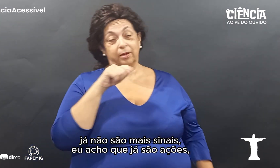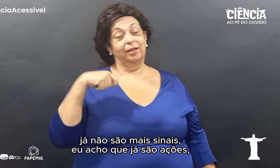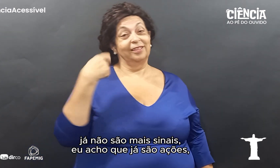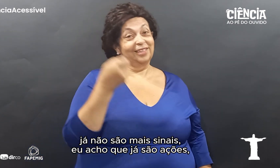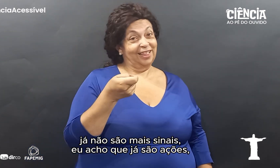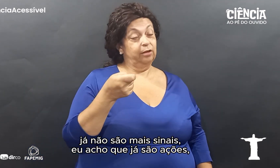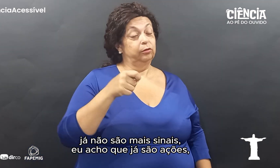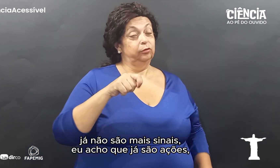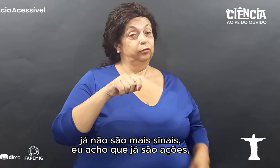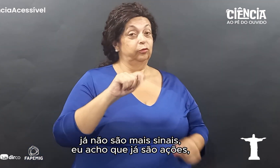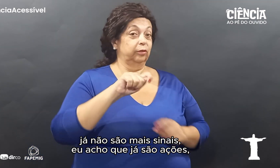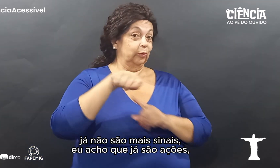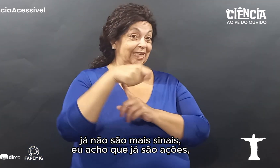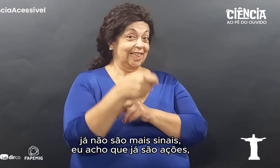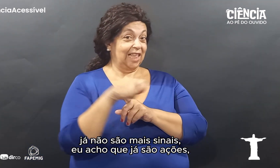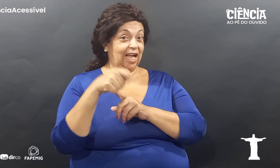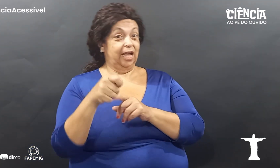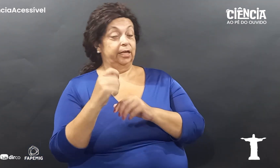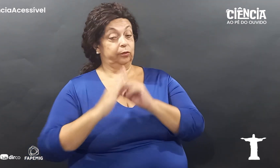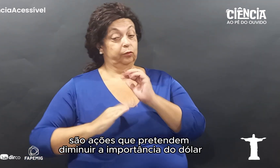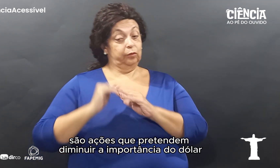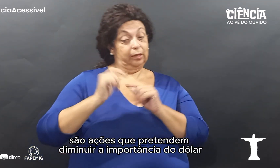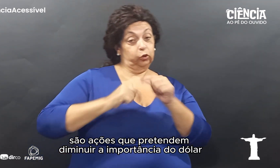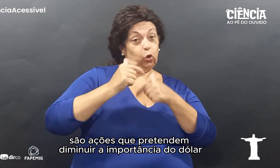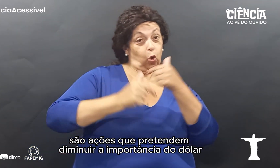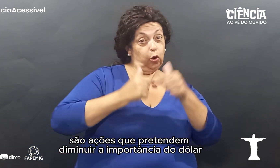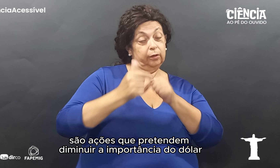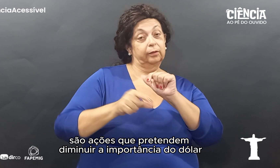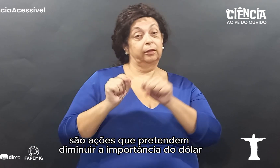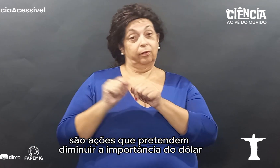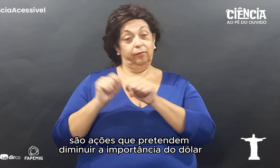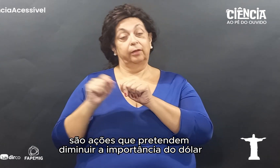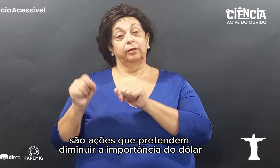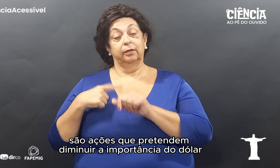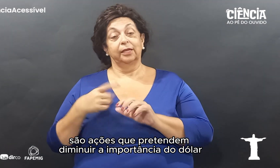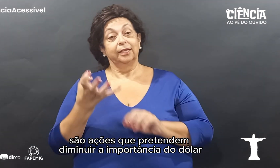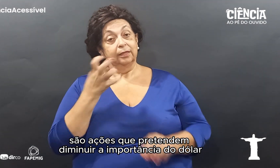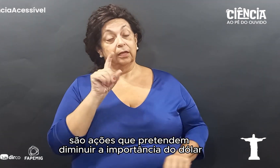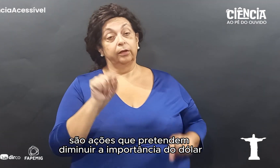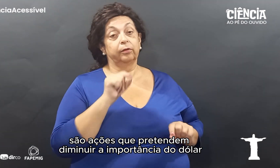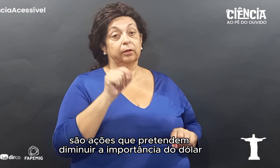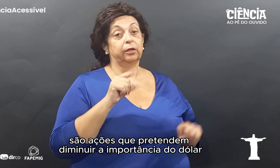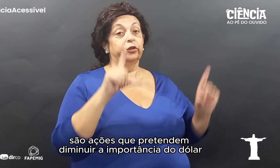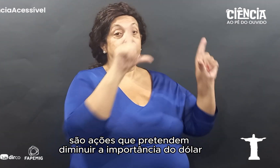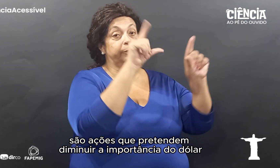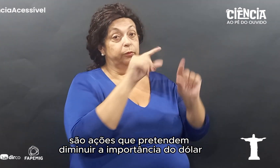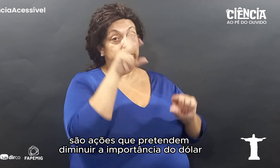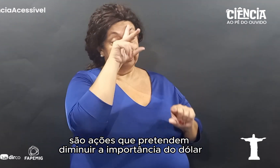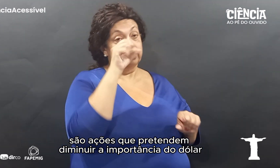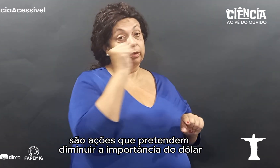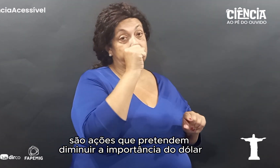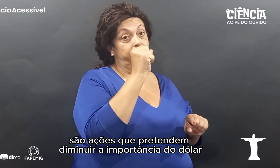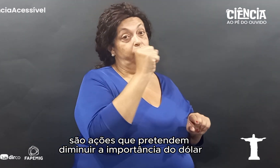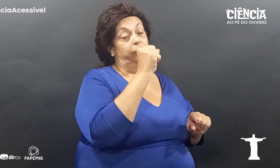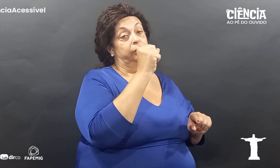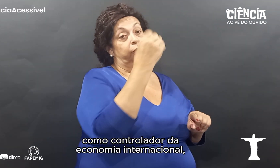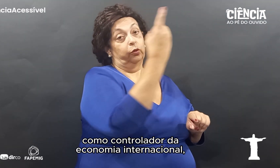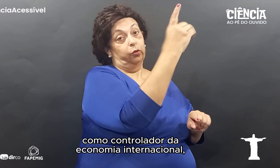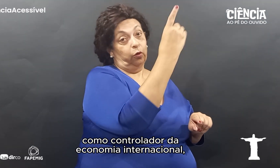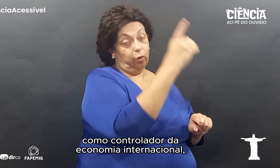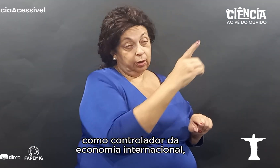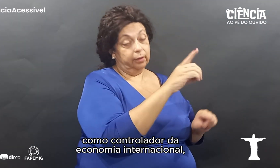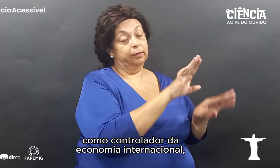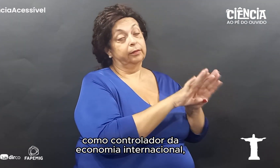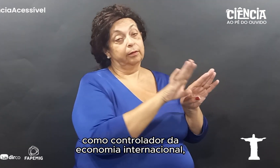mais sinais, né? Eu acho que já são ações que pretendem diminuir a importância do dólar